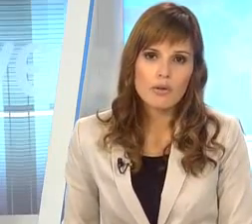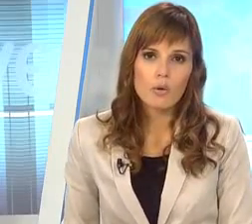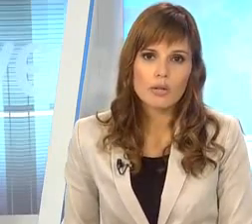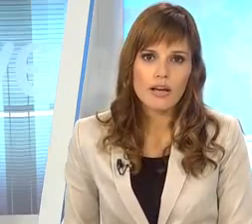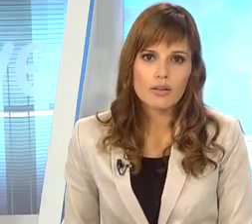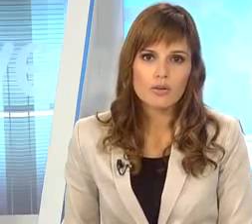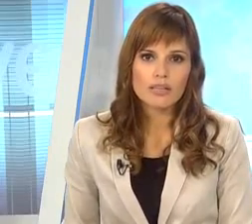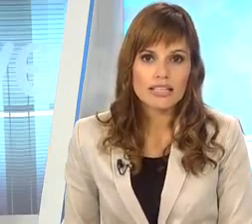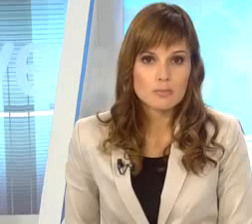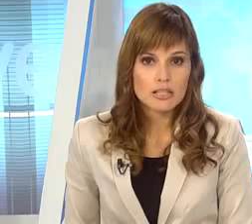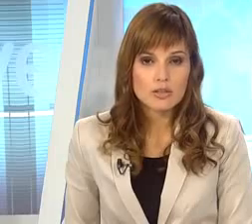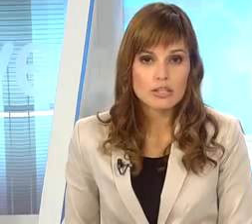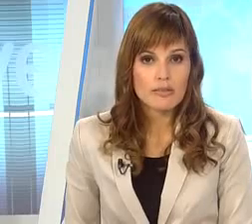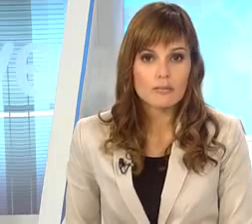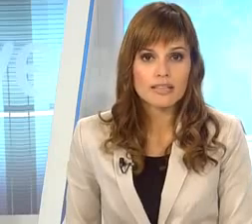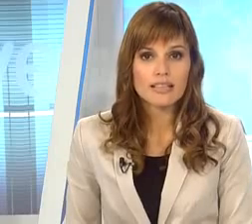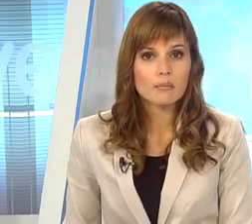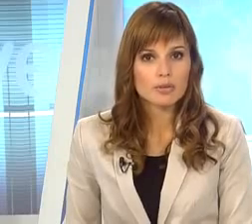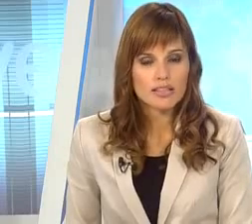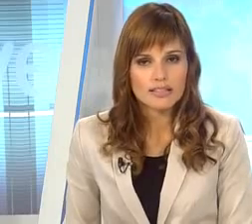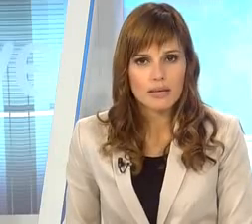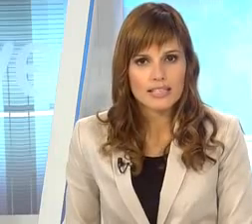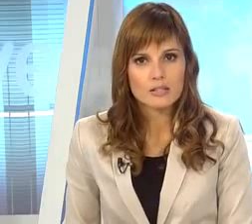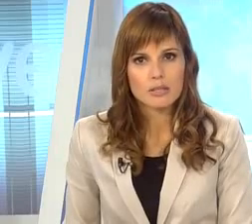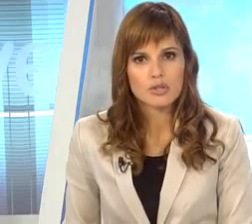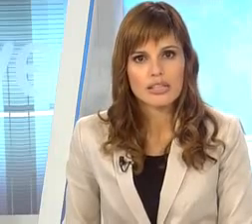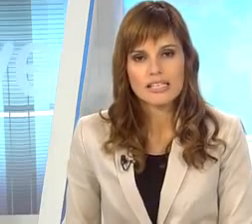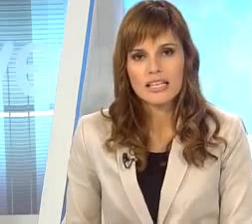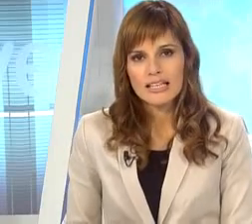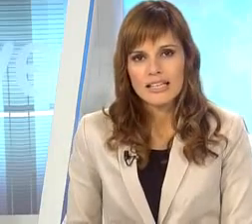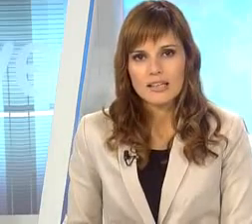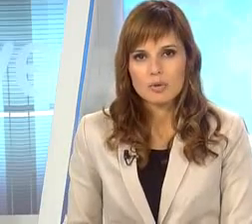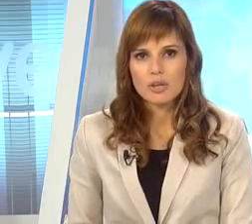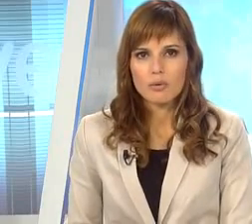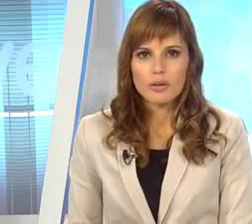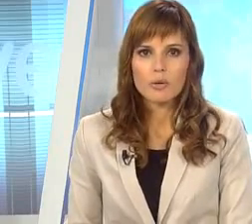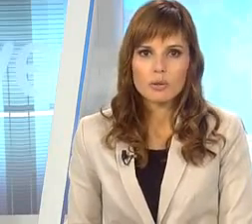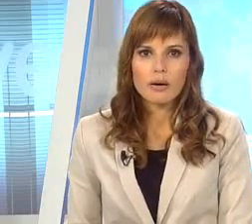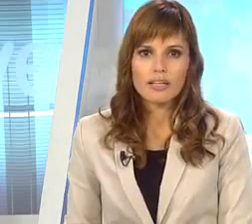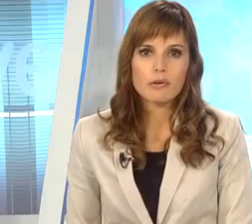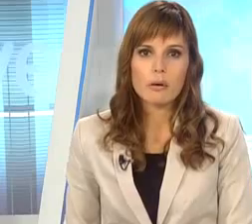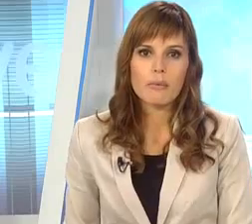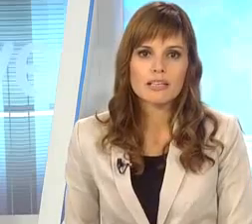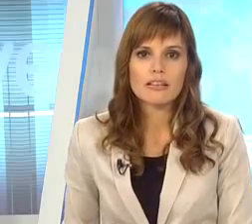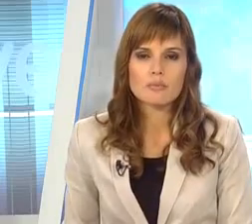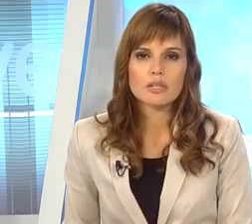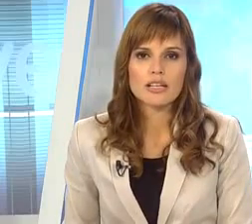de comunicación y expresión especialmente importante para estas personas. En el museo pudieron comprobar que forman parte de la expresión